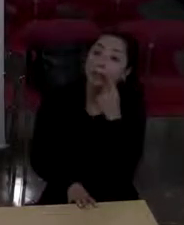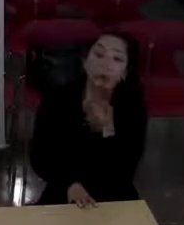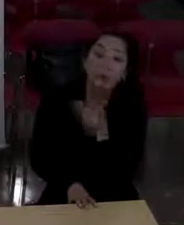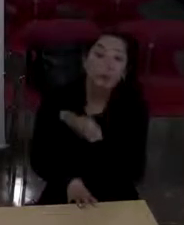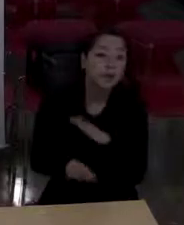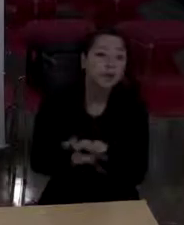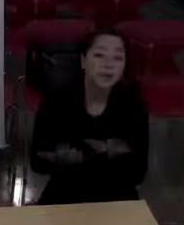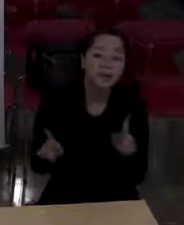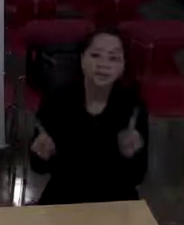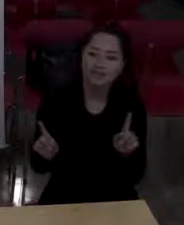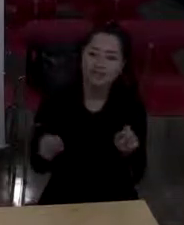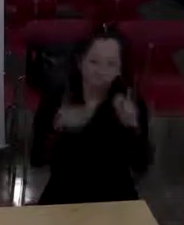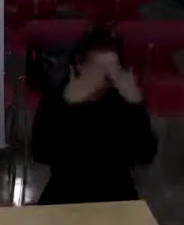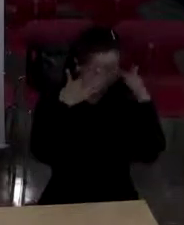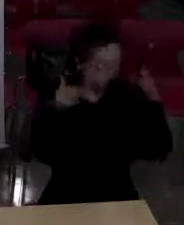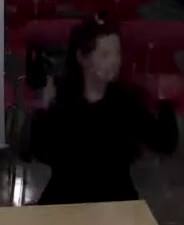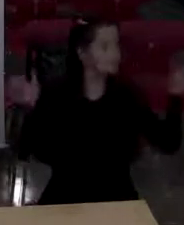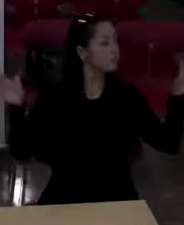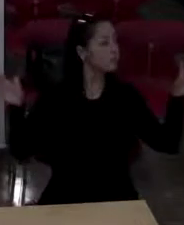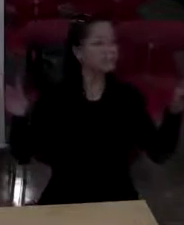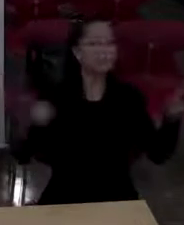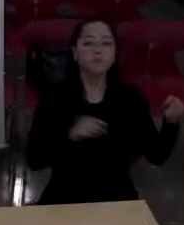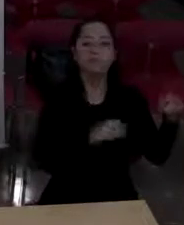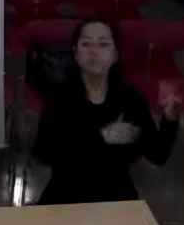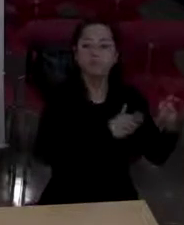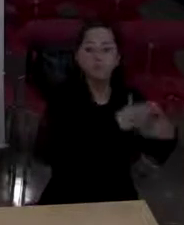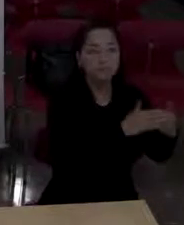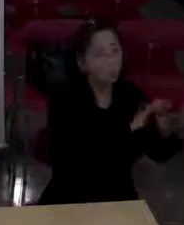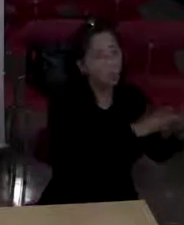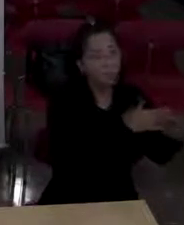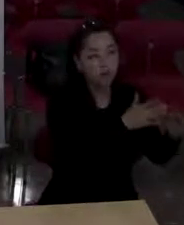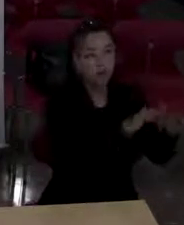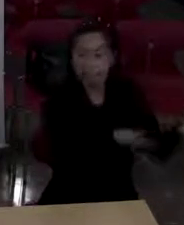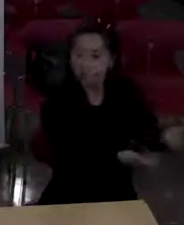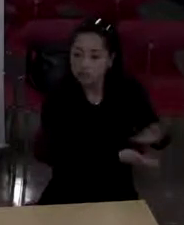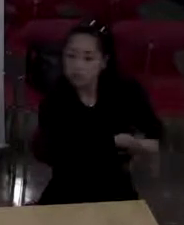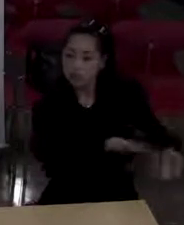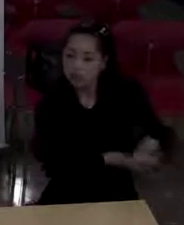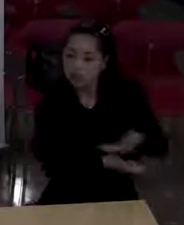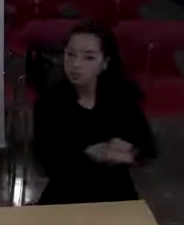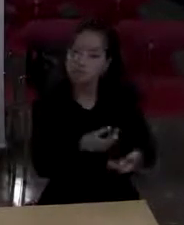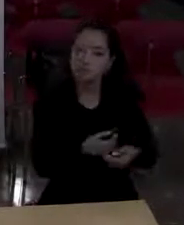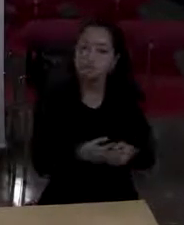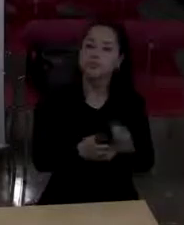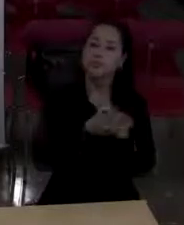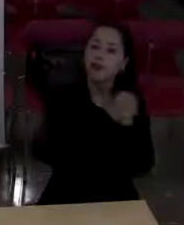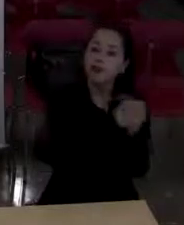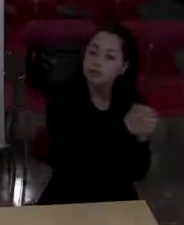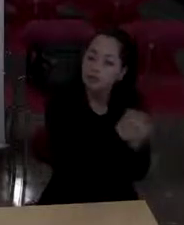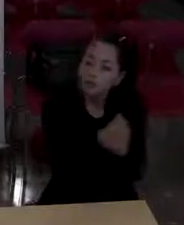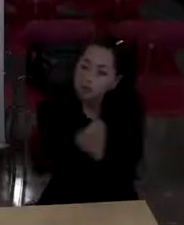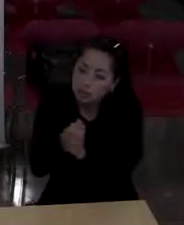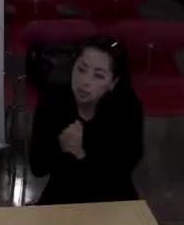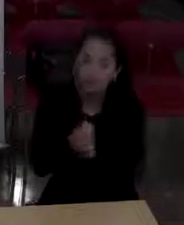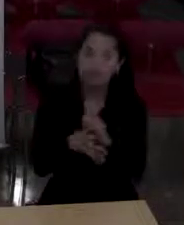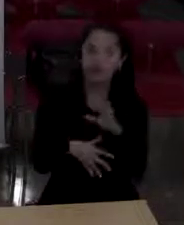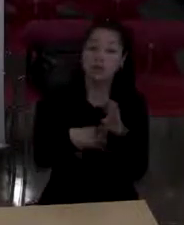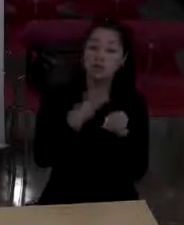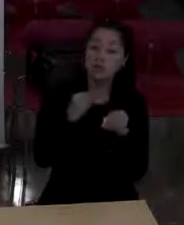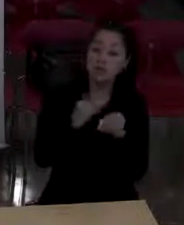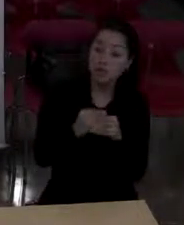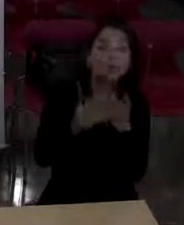padres, la gente más cercana, esos vínculos afectivos, sino que el hecho de que entre en contacto con cosas más lejanas